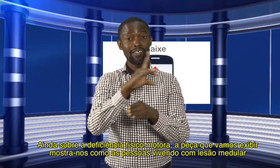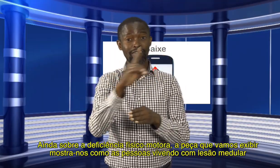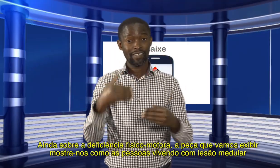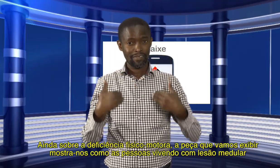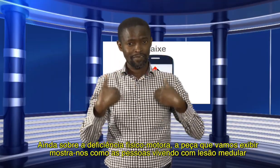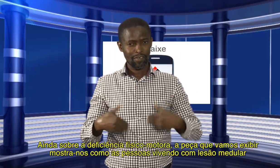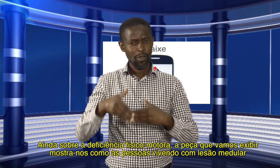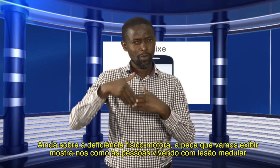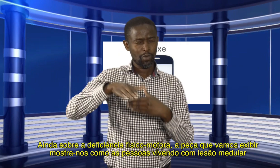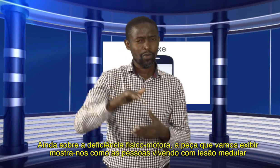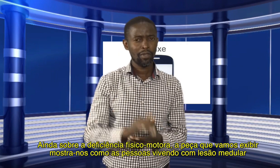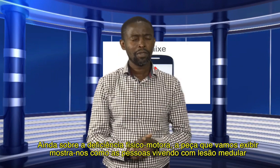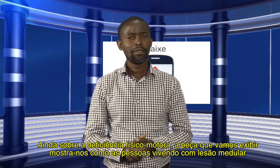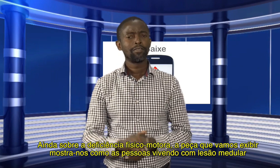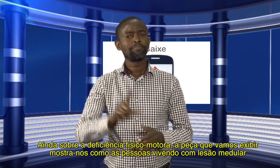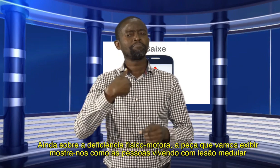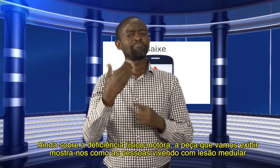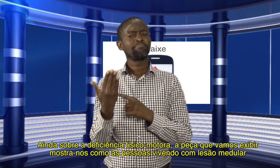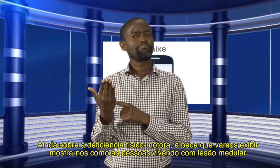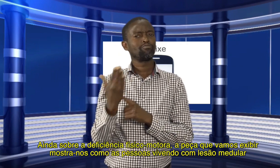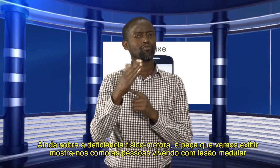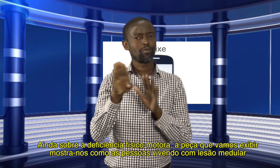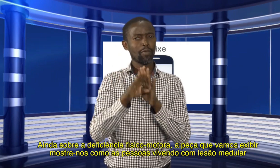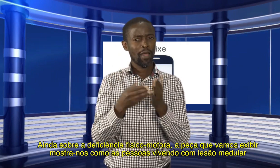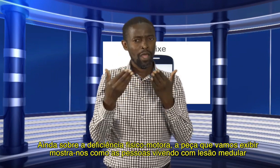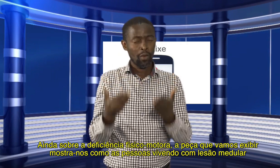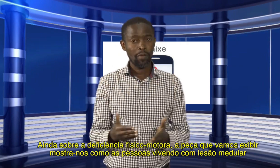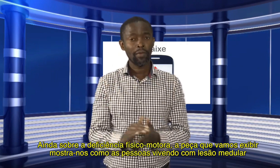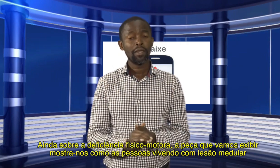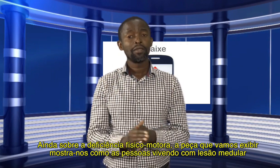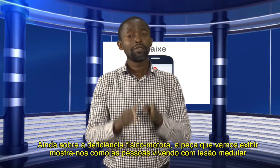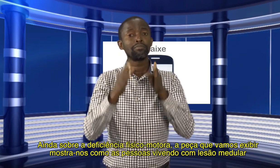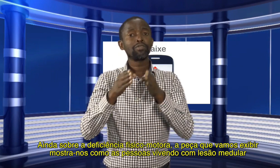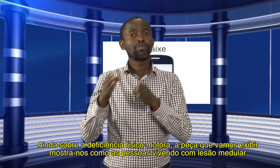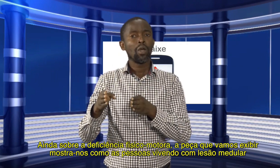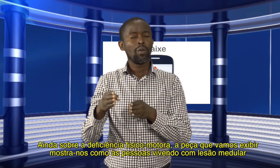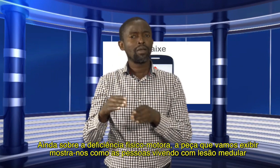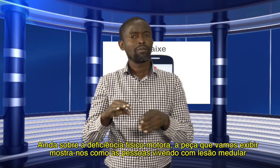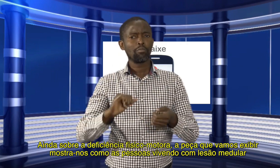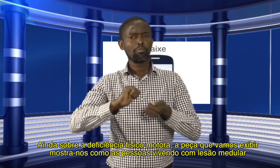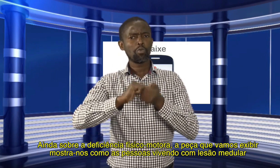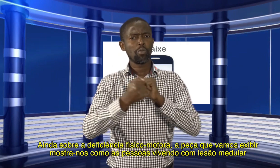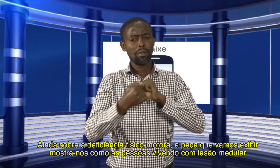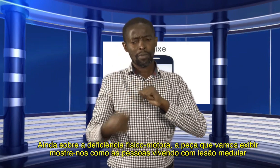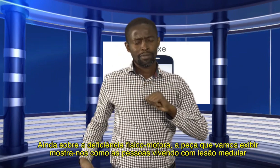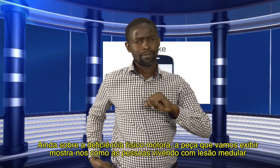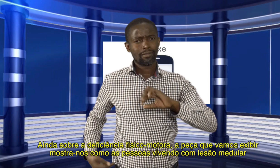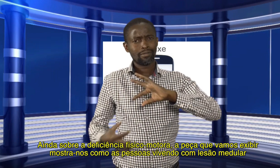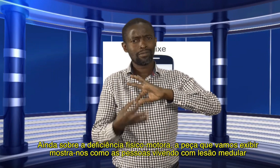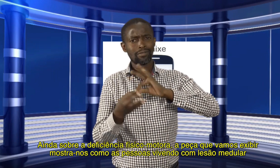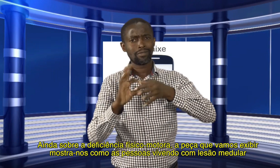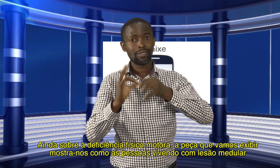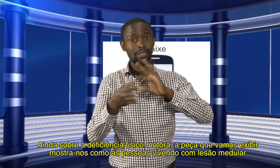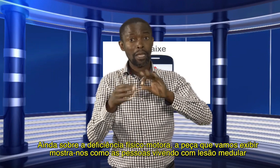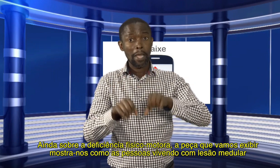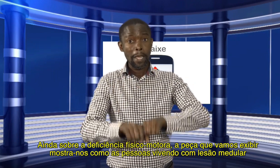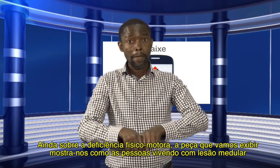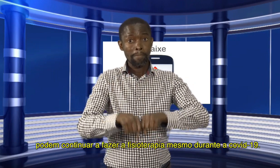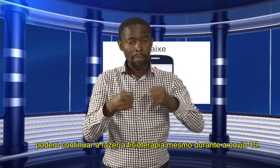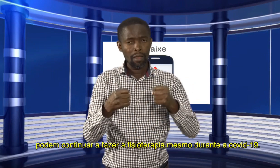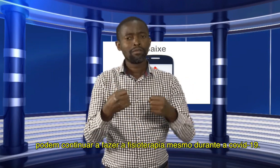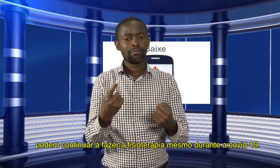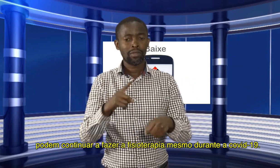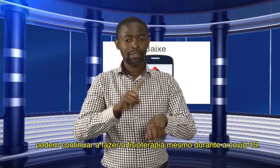Ainda sobre a deficiência físico-motora, a peça que vamos exibir mostra-nos como as pessoas vivendo com lesão